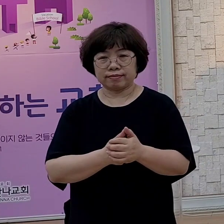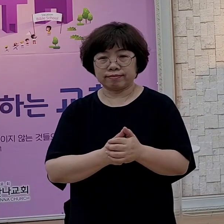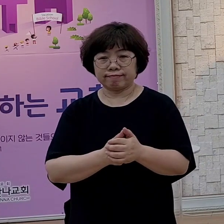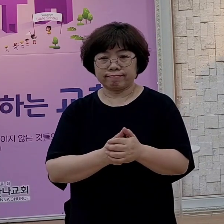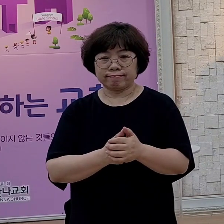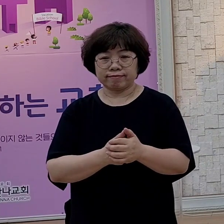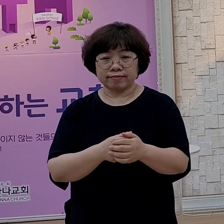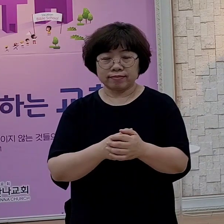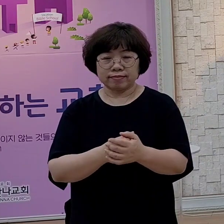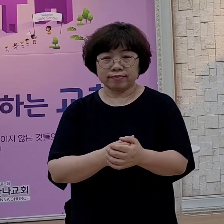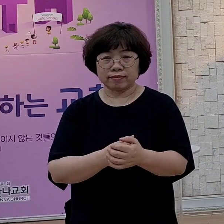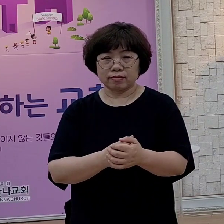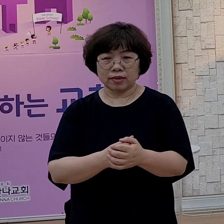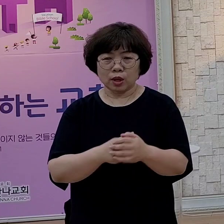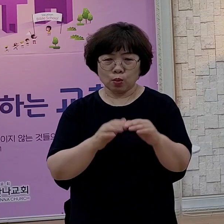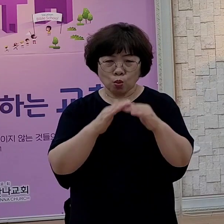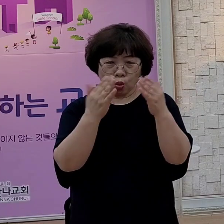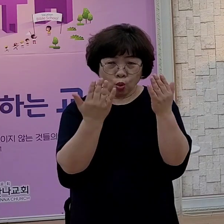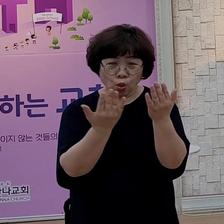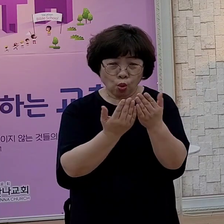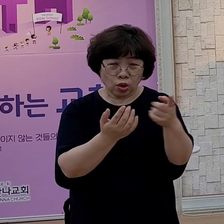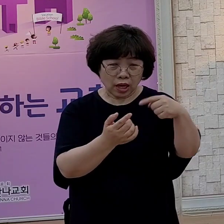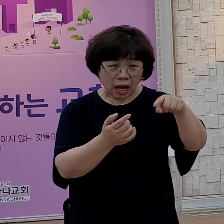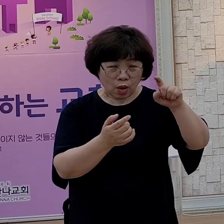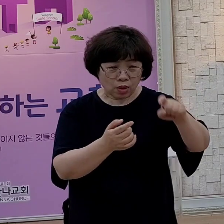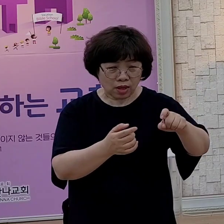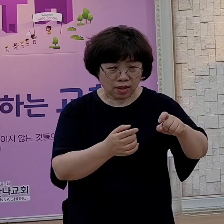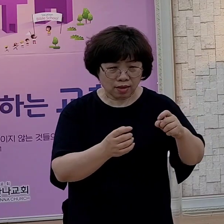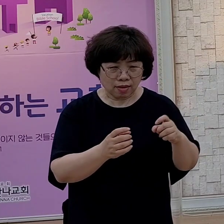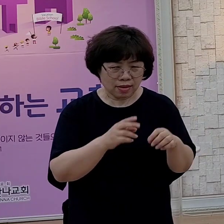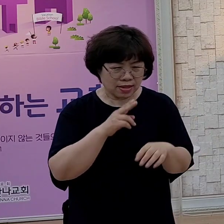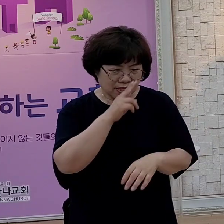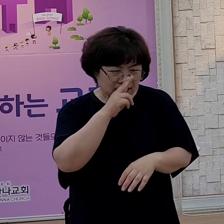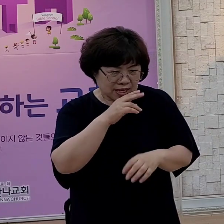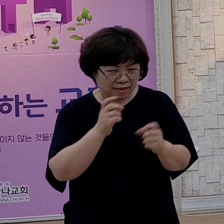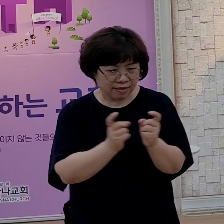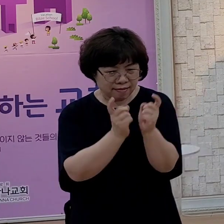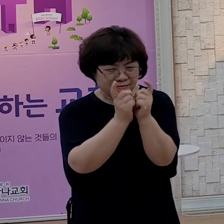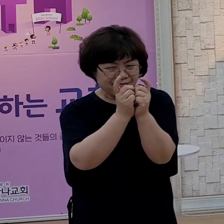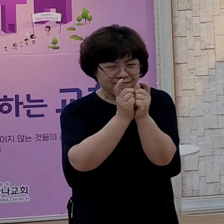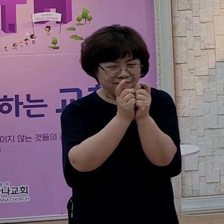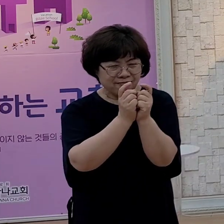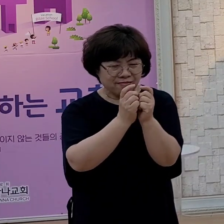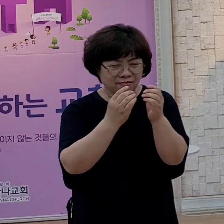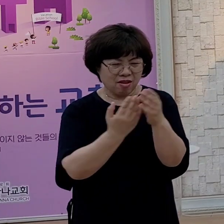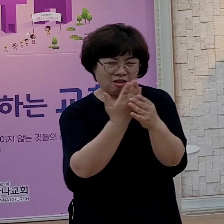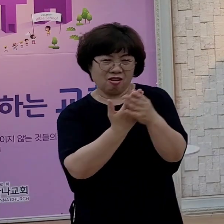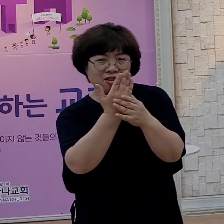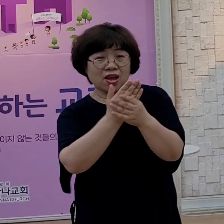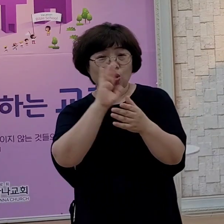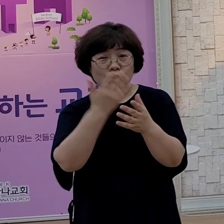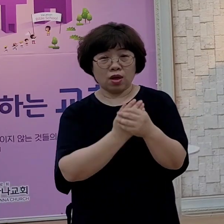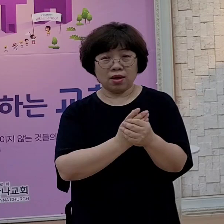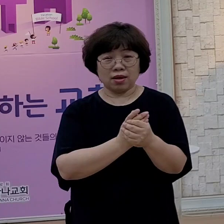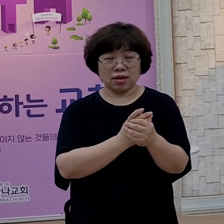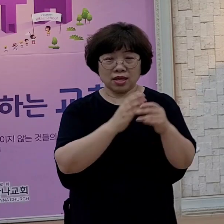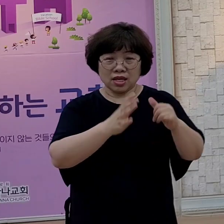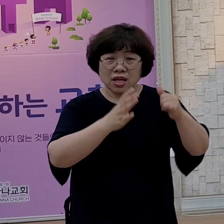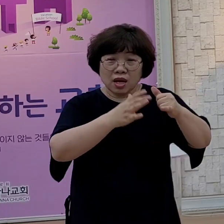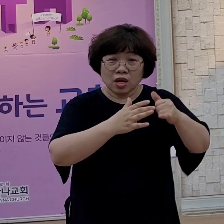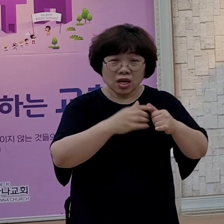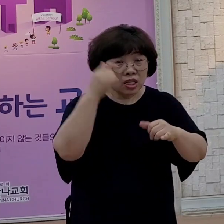곳에서 시기와 다툼이 일어난다, 이렇게 말합니다. 세상 지식과 지혜를